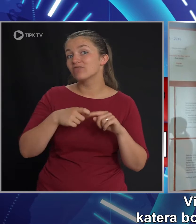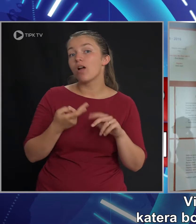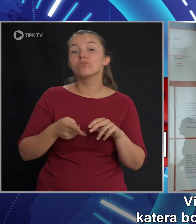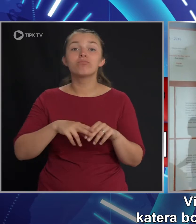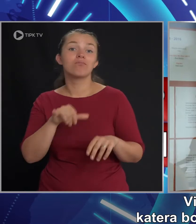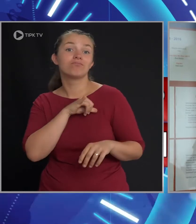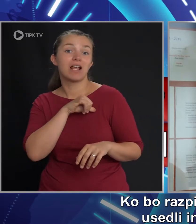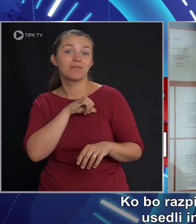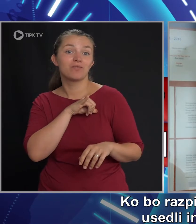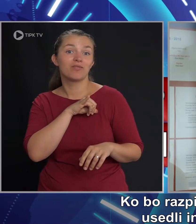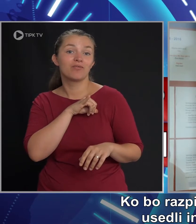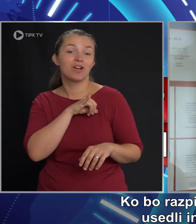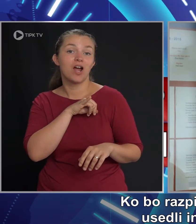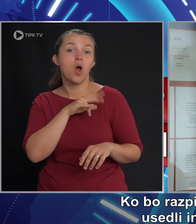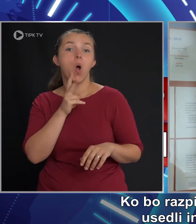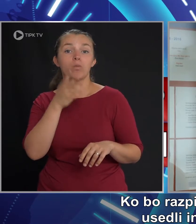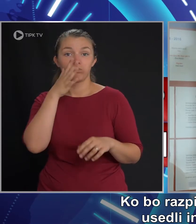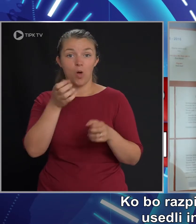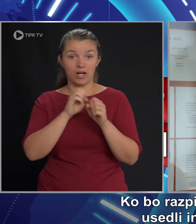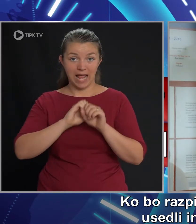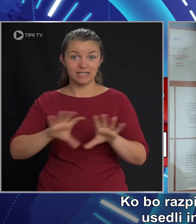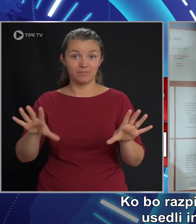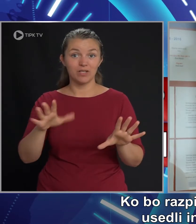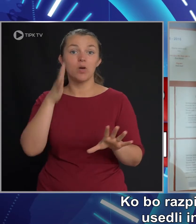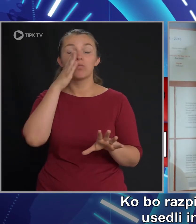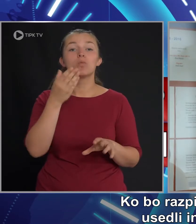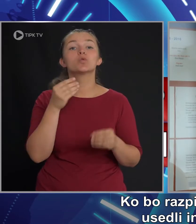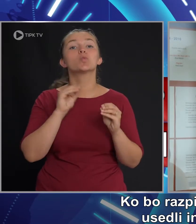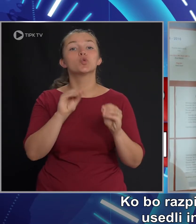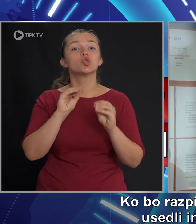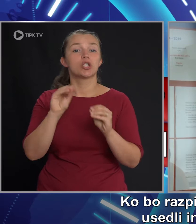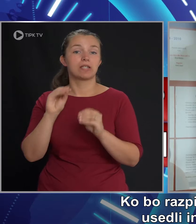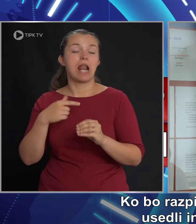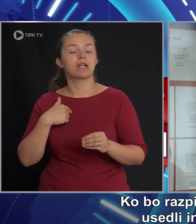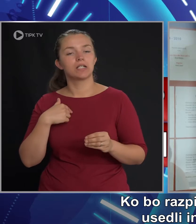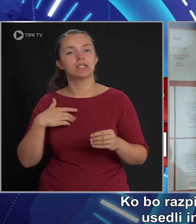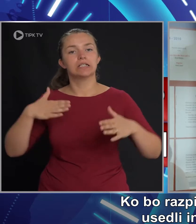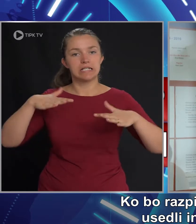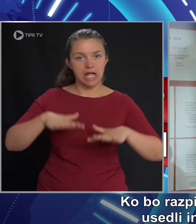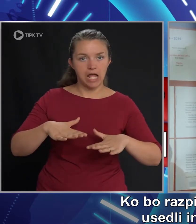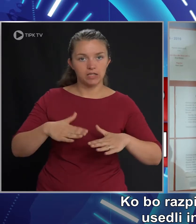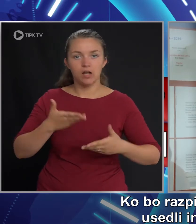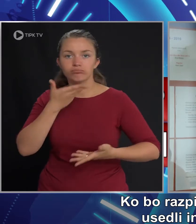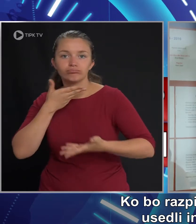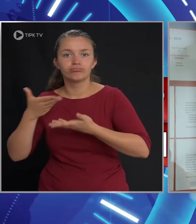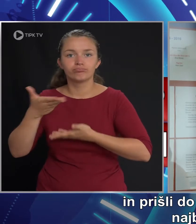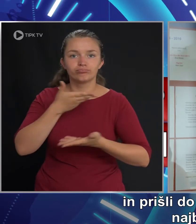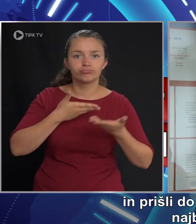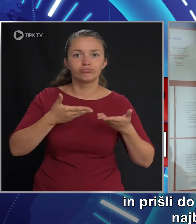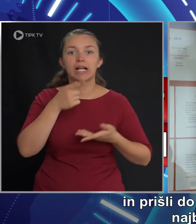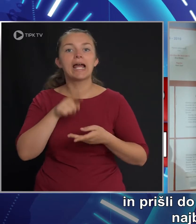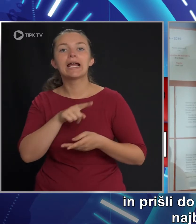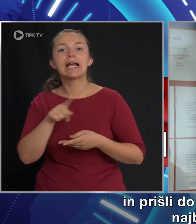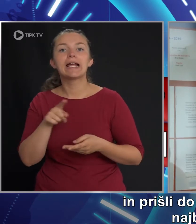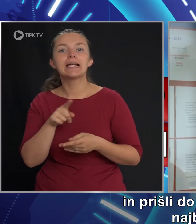je najinteresantna. Ima natječaj pomeđu profesorima koji što daju ideju i mi ćemo svi sesti i ona